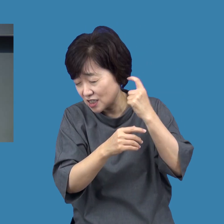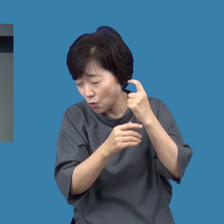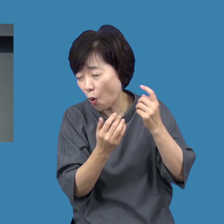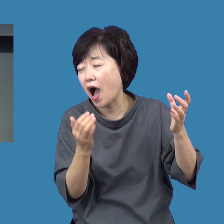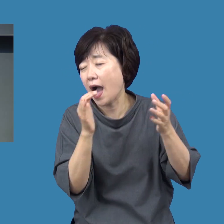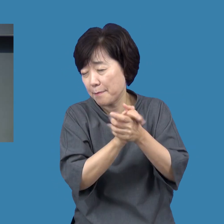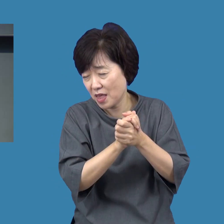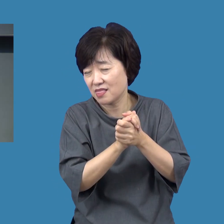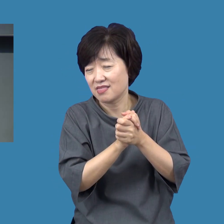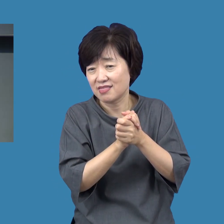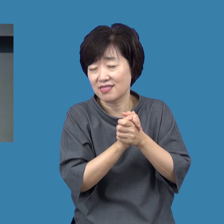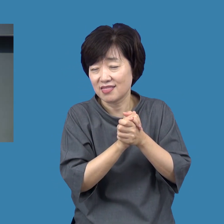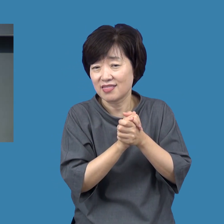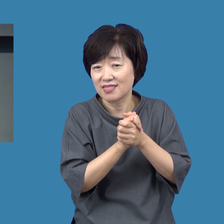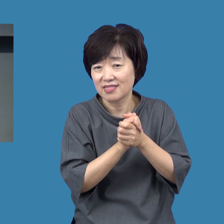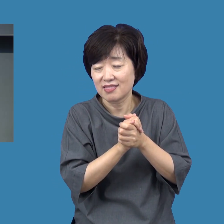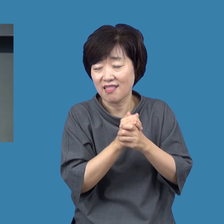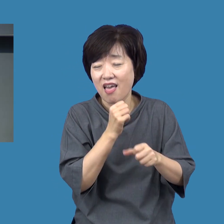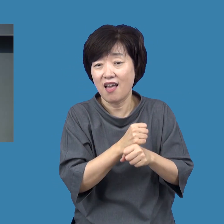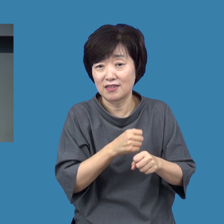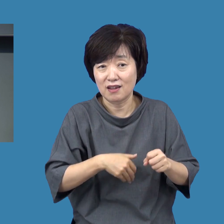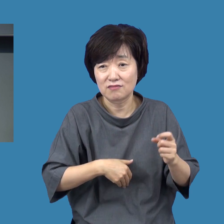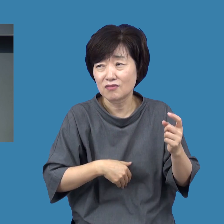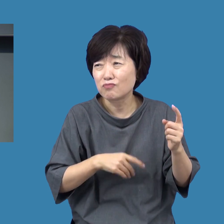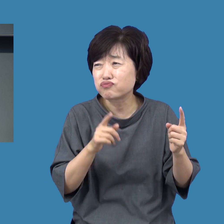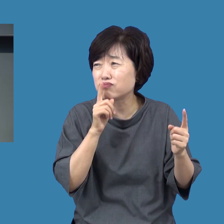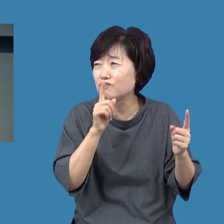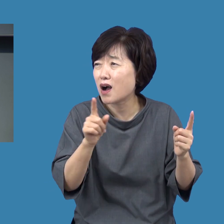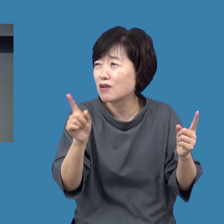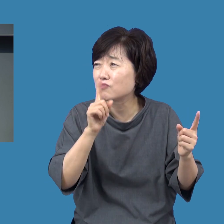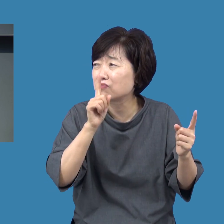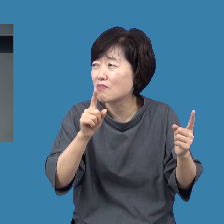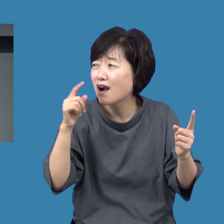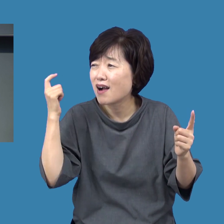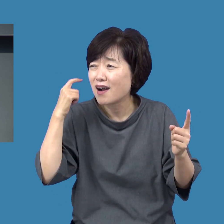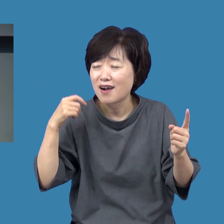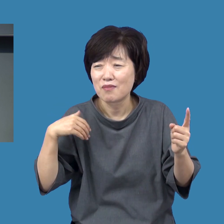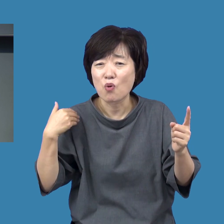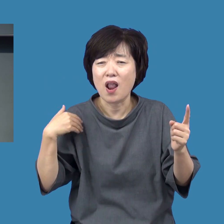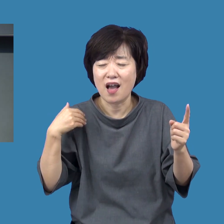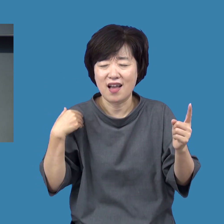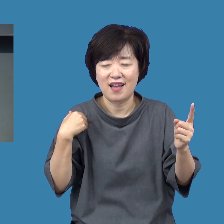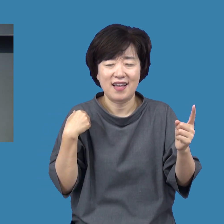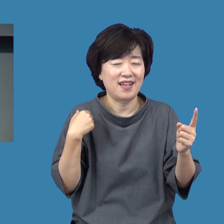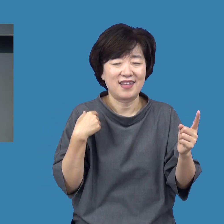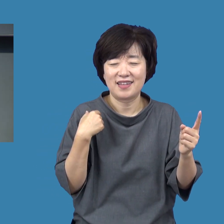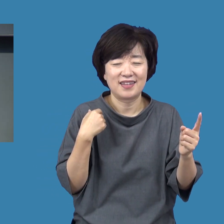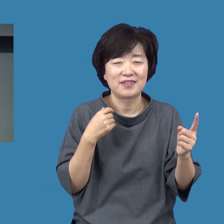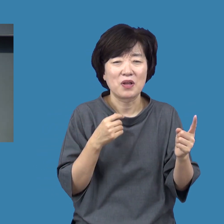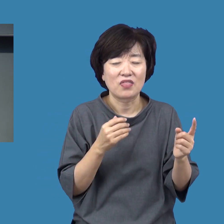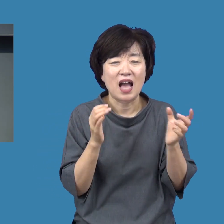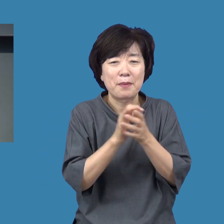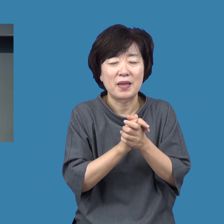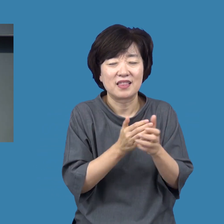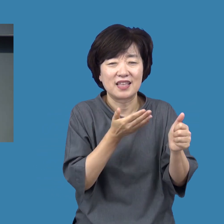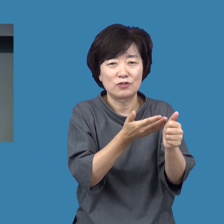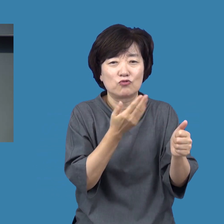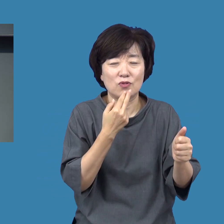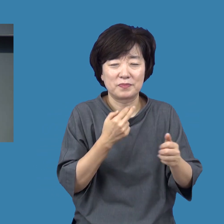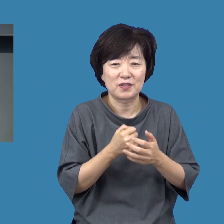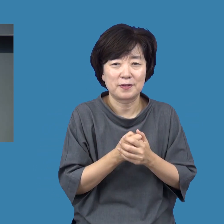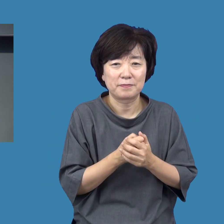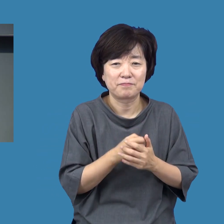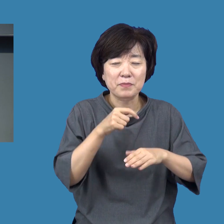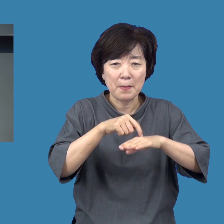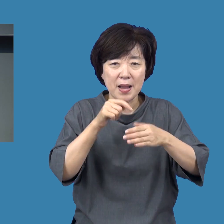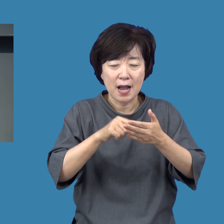기도해 버리면 어떡하겠어. 다른 사람은 아무도 못 따라오잖아. 그렇게 하지 말라는 뜻이에요. 그래서 합심으로 기도할